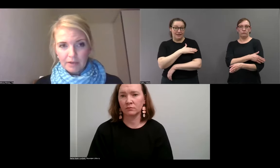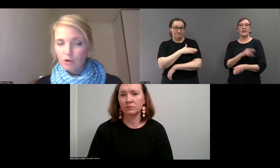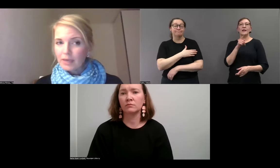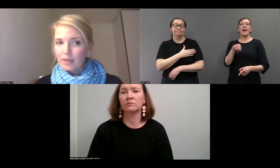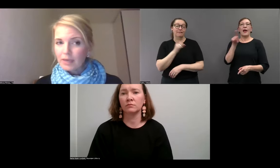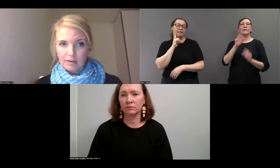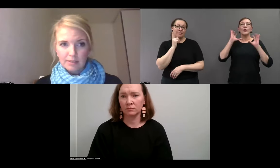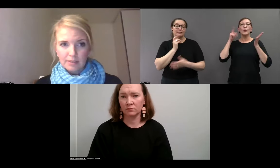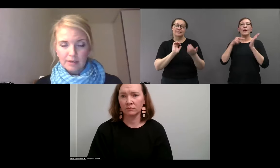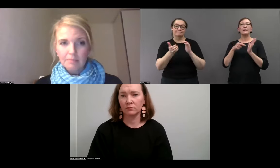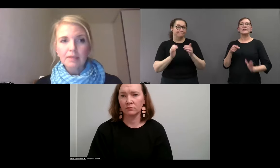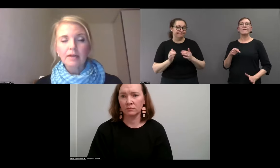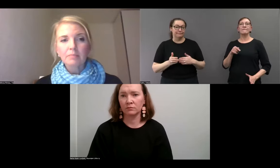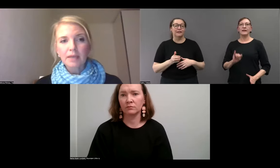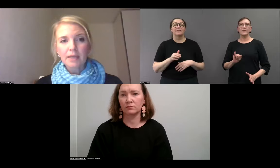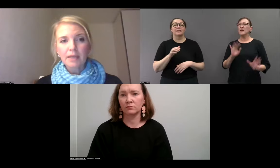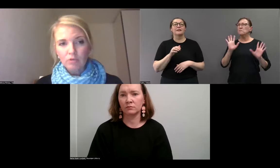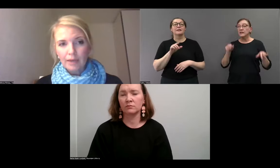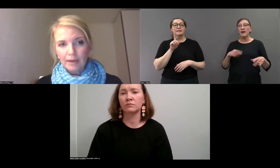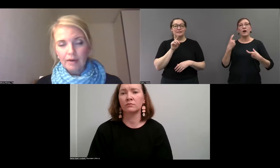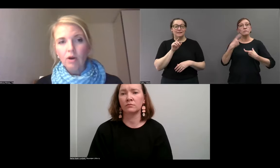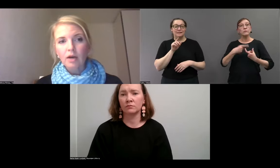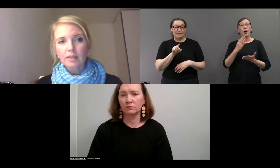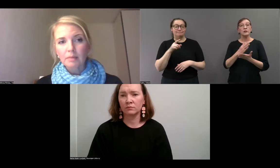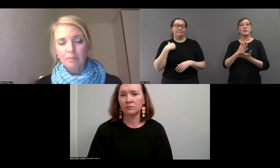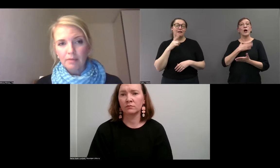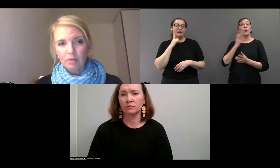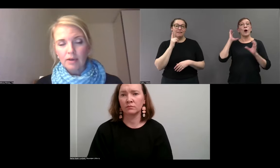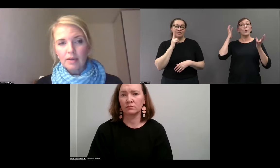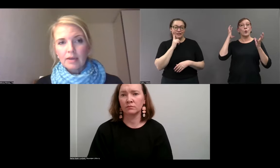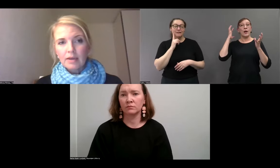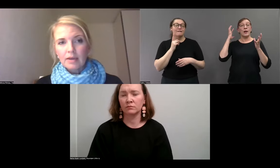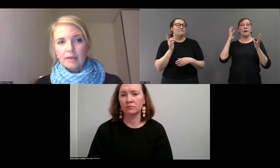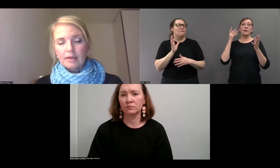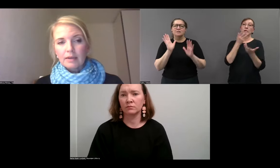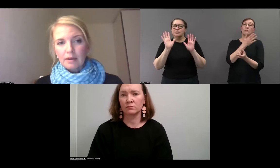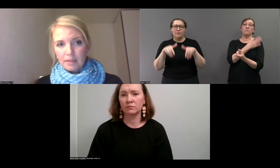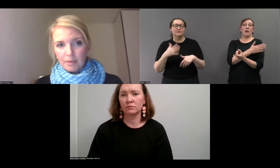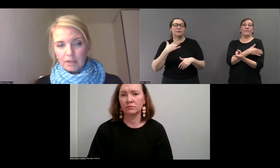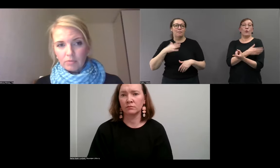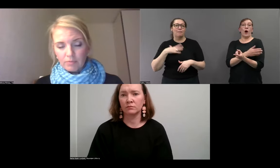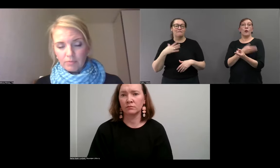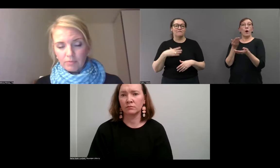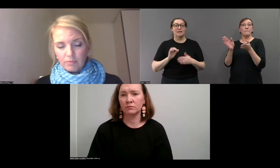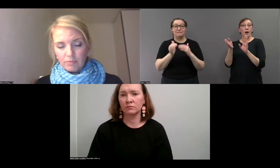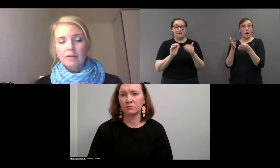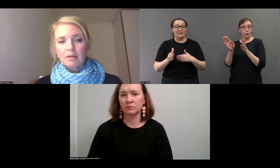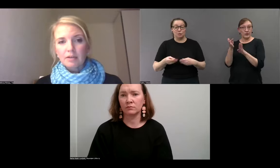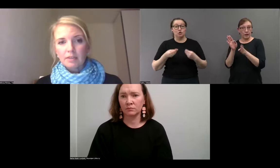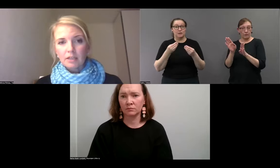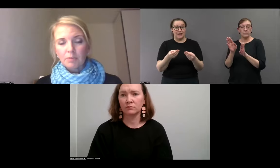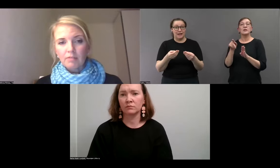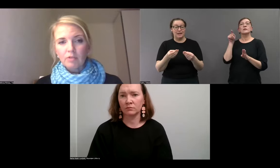Asiakaspalvelu@yle.fi. On mikä tahansa asia, mihin Ylelle haluaa antaa palvelua, niin antaa meidän